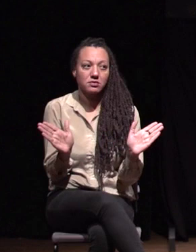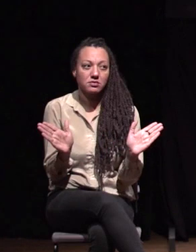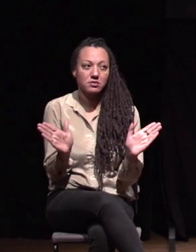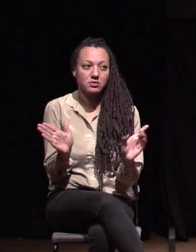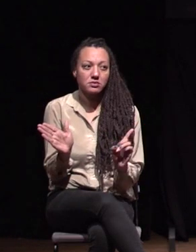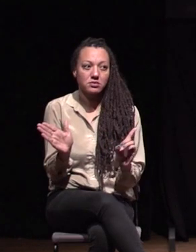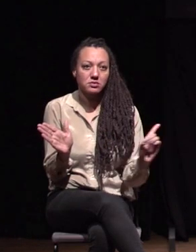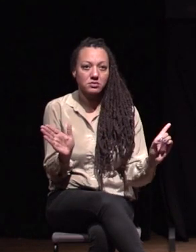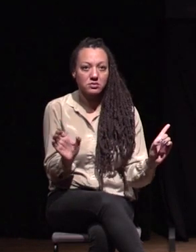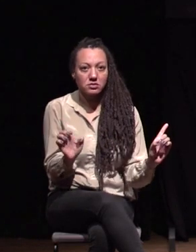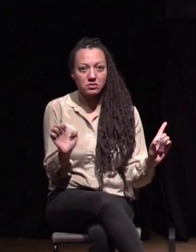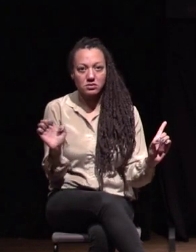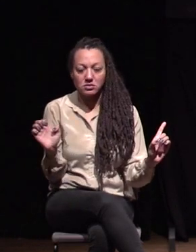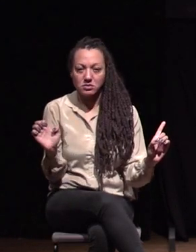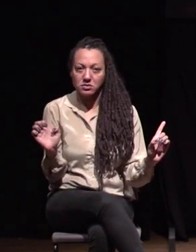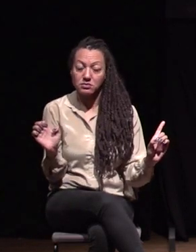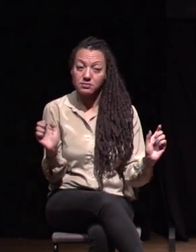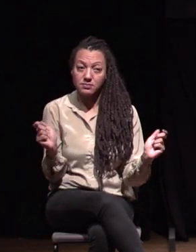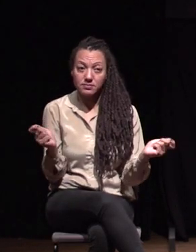de esquerda e de direita.